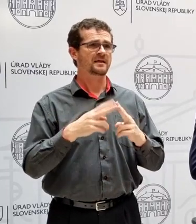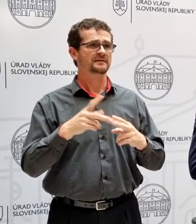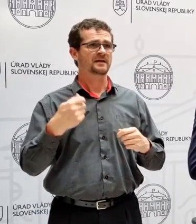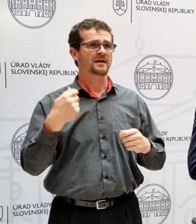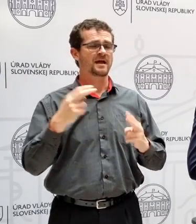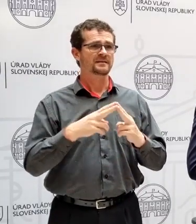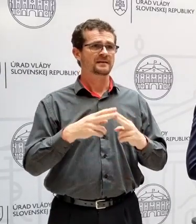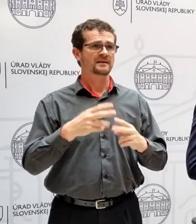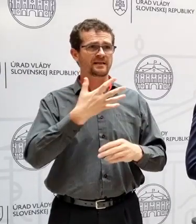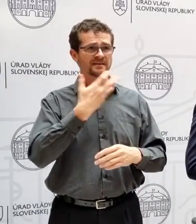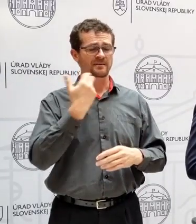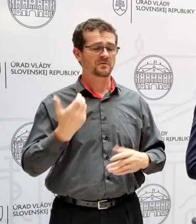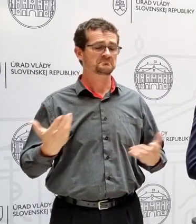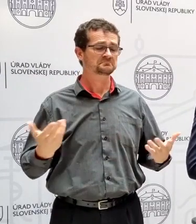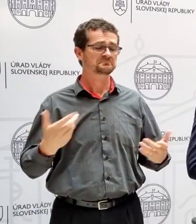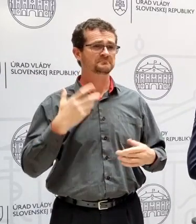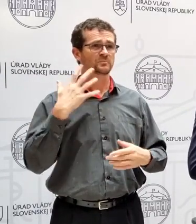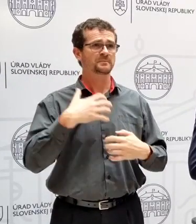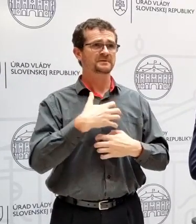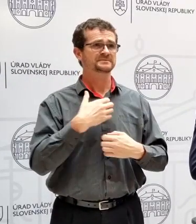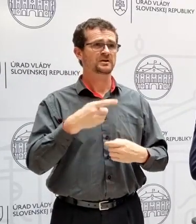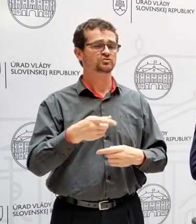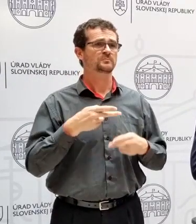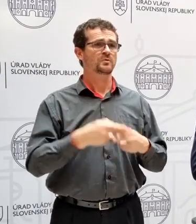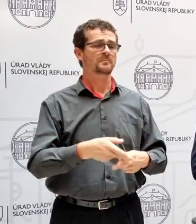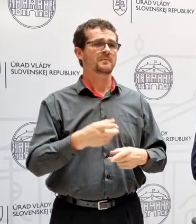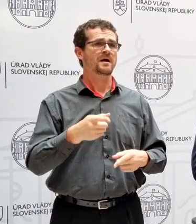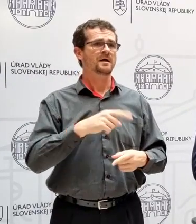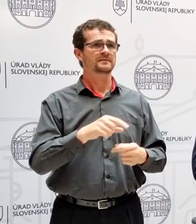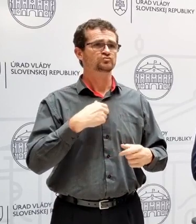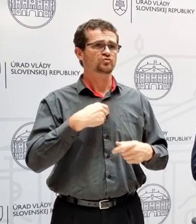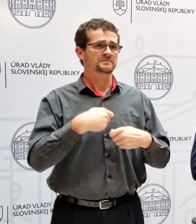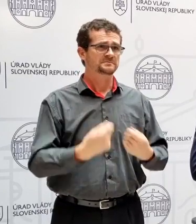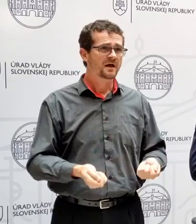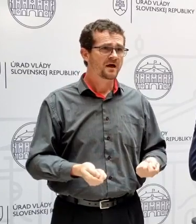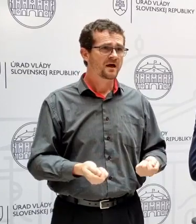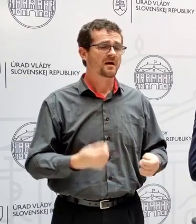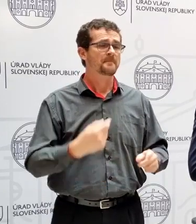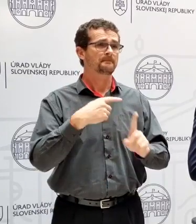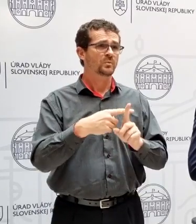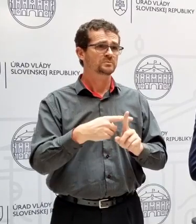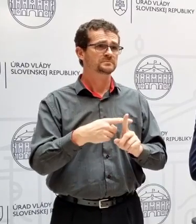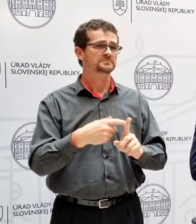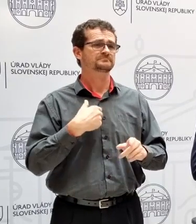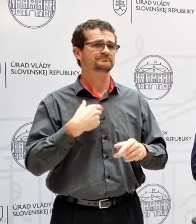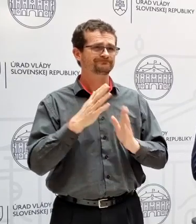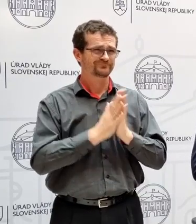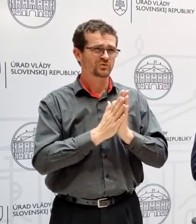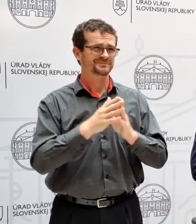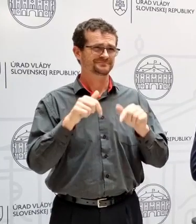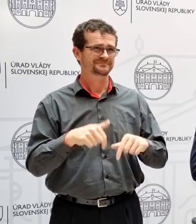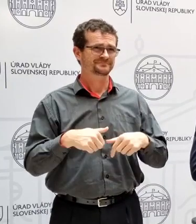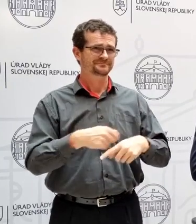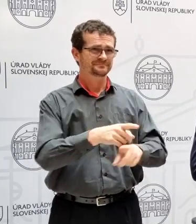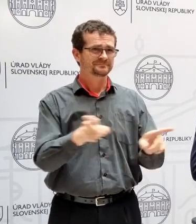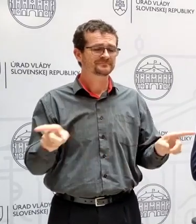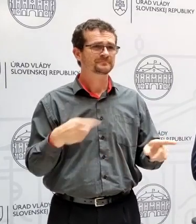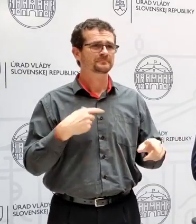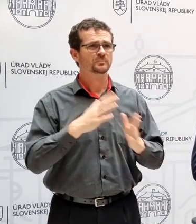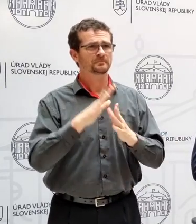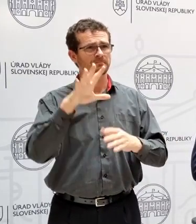drahé energie, drahé teplo. Takže budeme sa snažiť pomáhať, kde len ako budeme môcť, ale zároveň poprosím z tohto miesta ľudí, aby